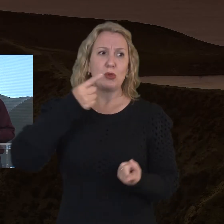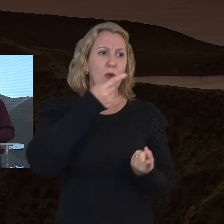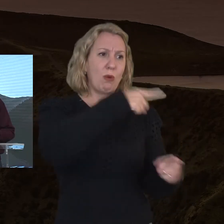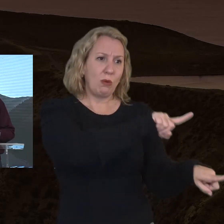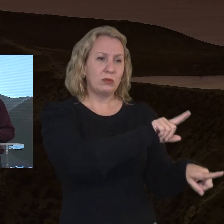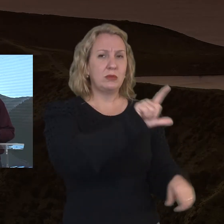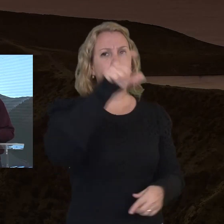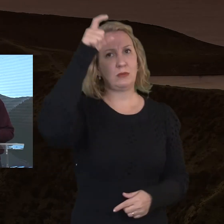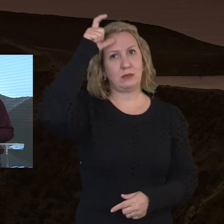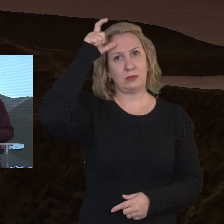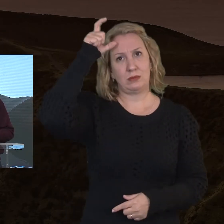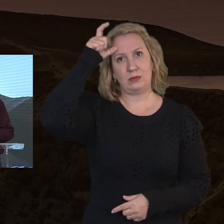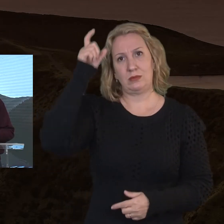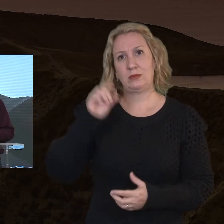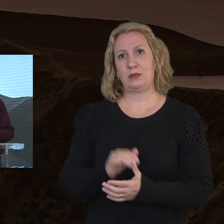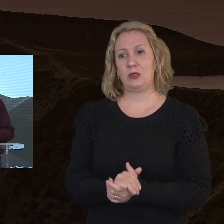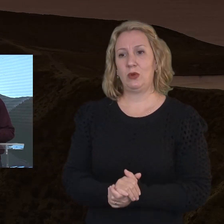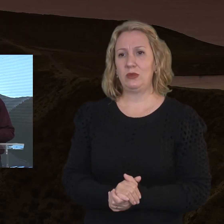1231